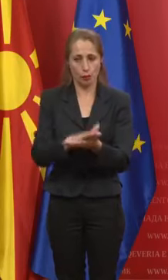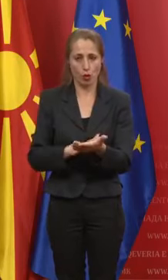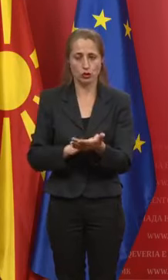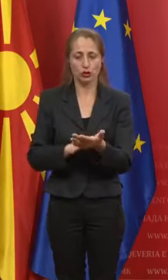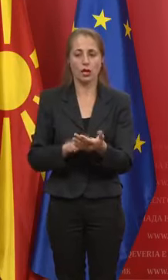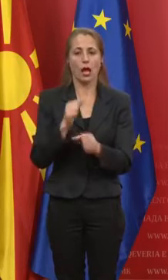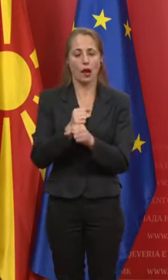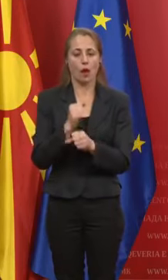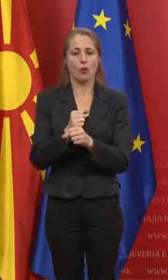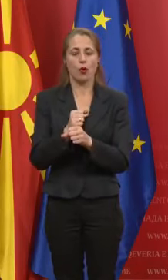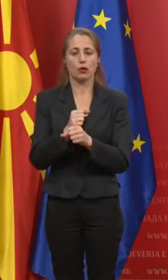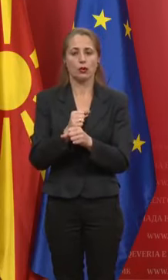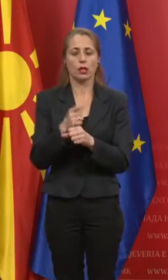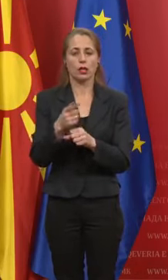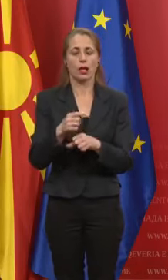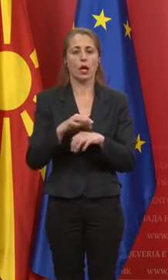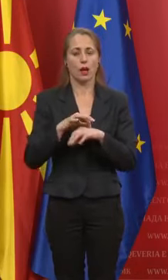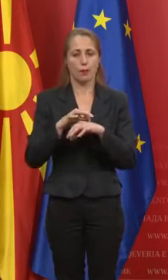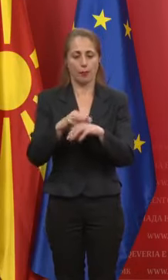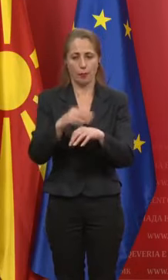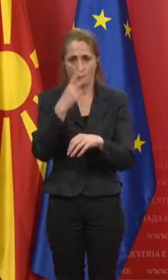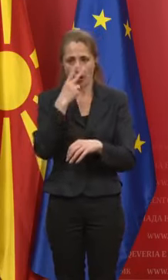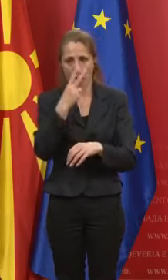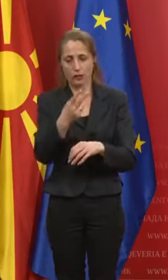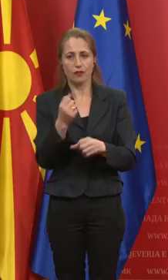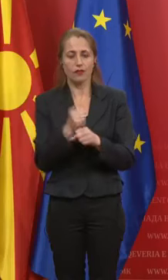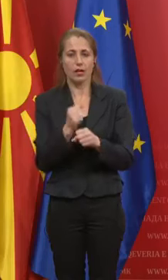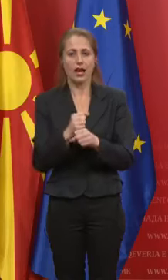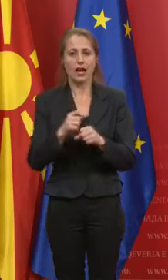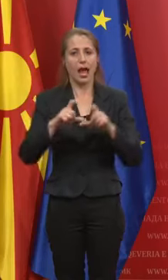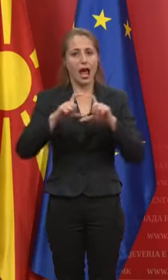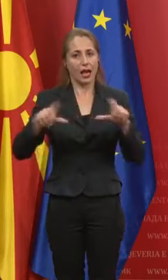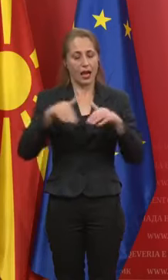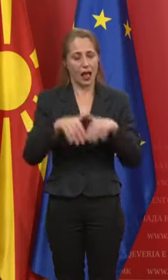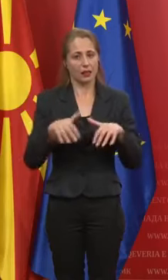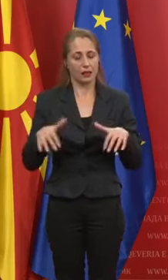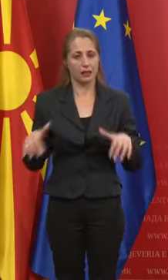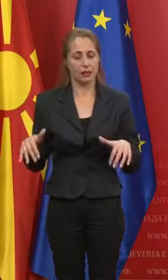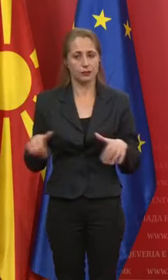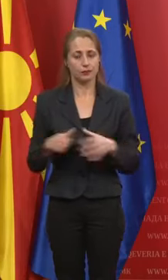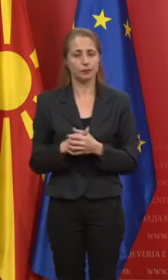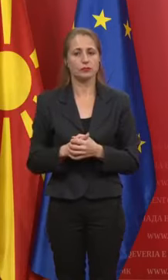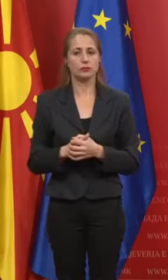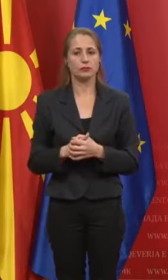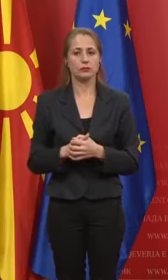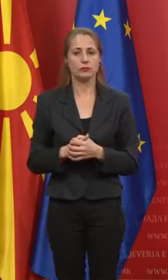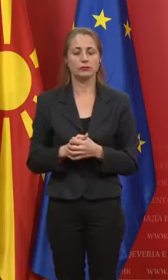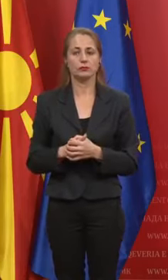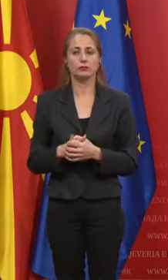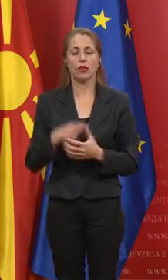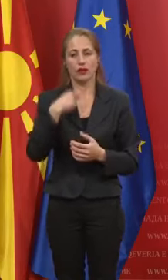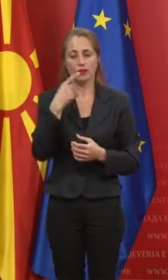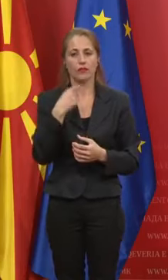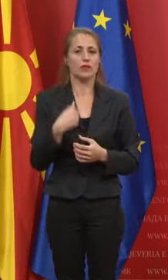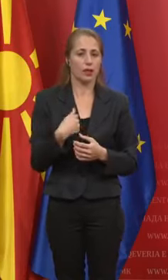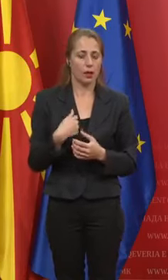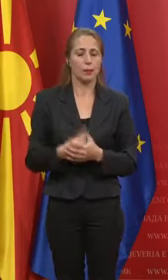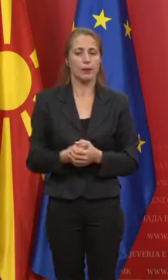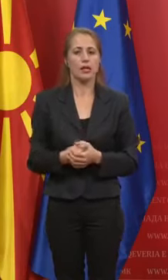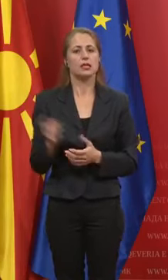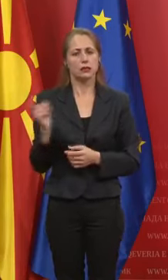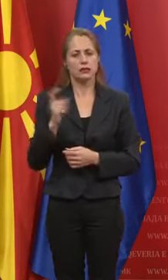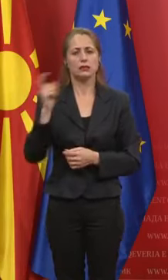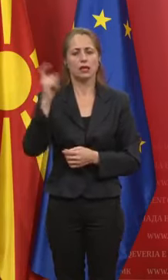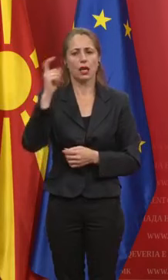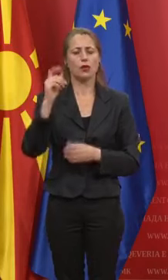со работа. Го пратиме функционирањето на градинките и велиме дека